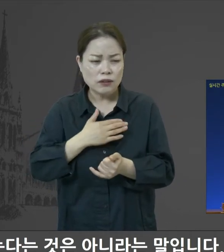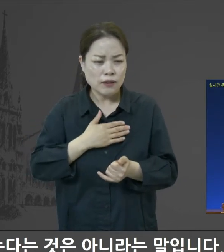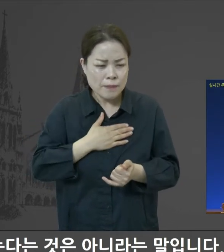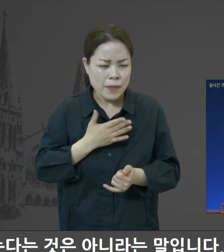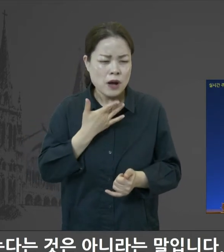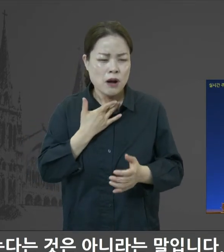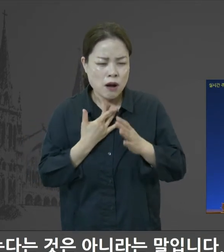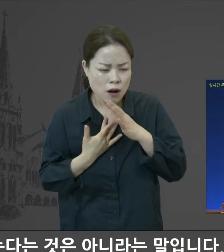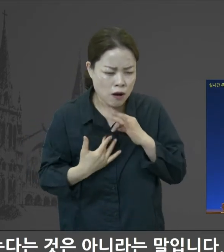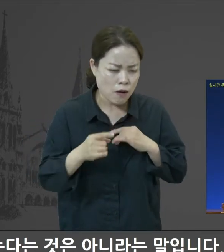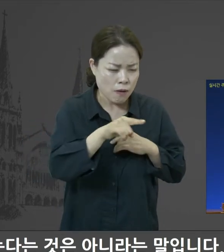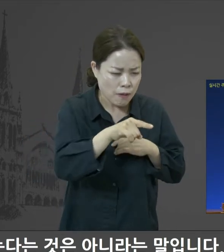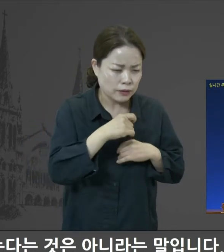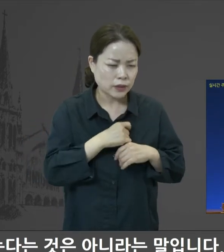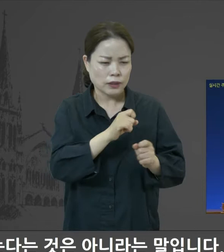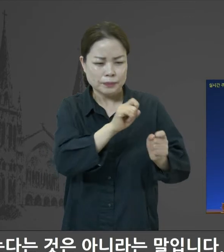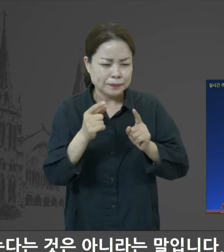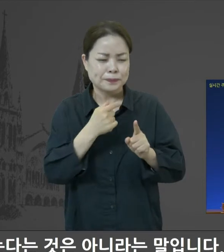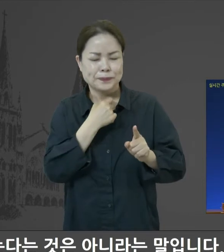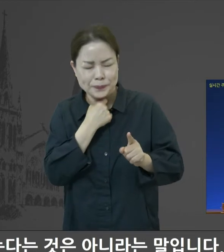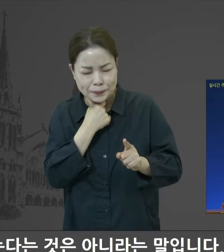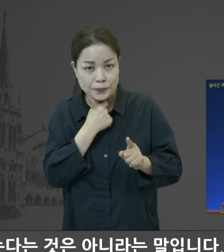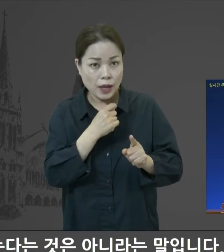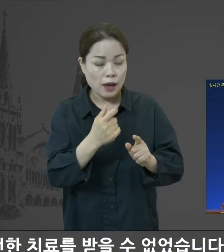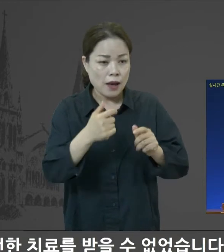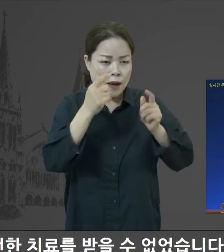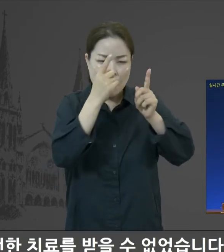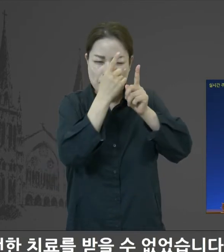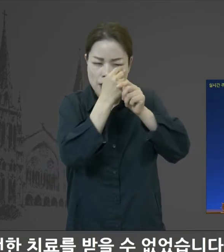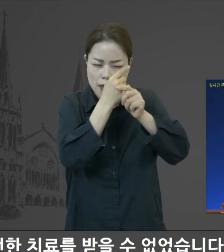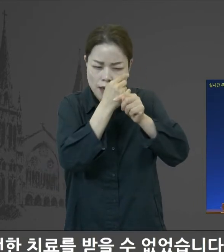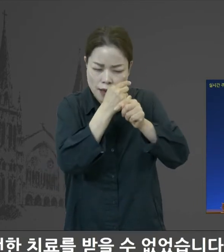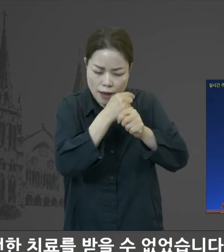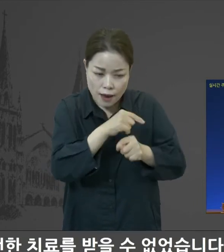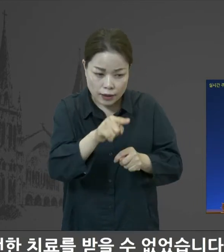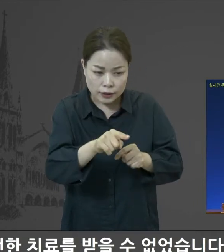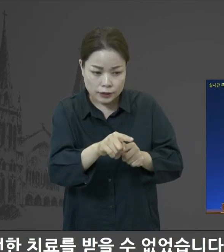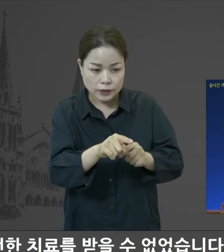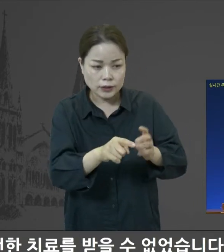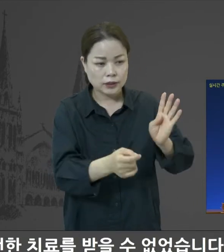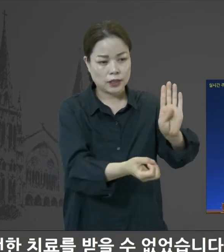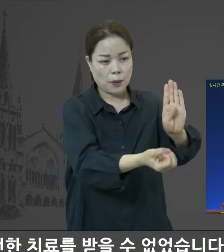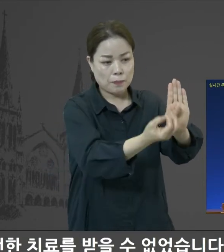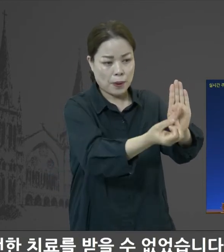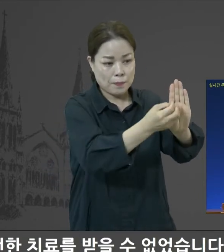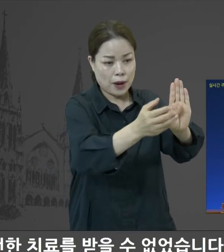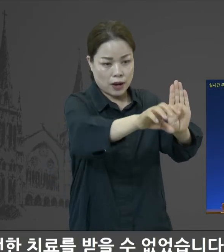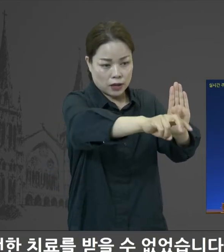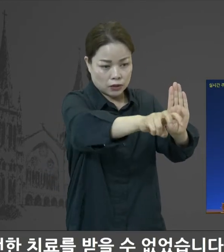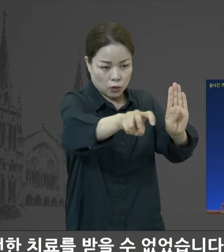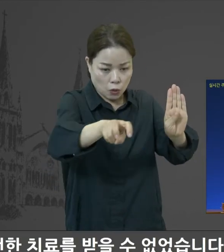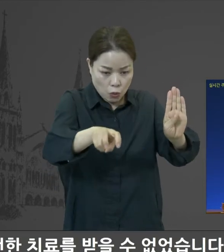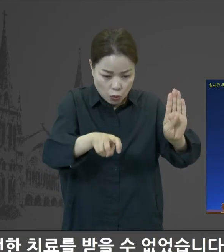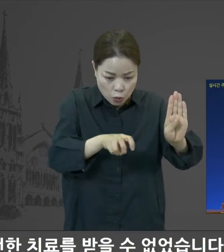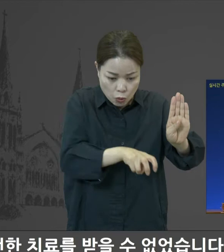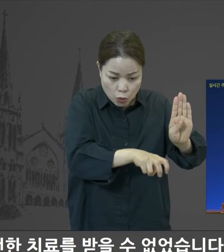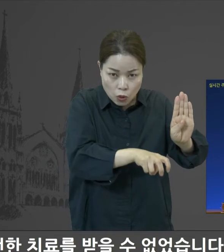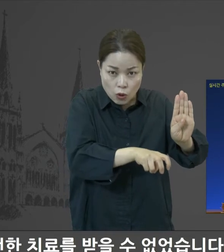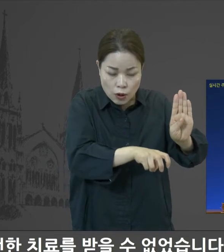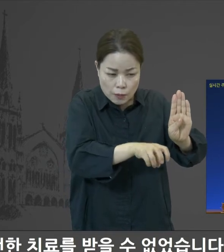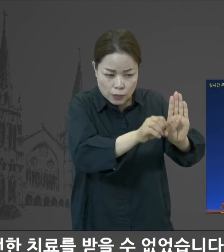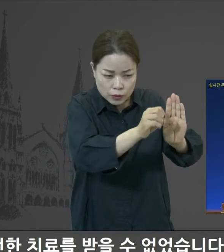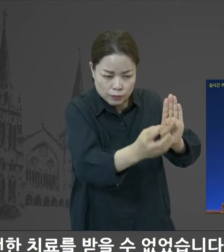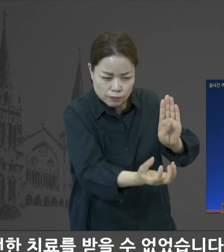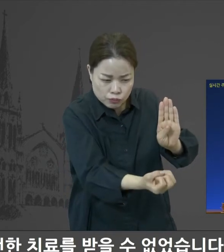잡는 심정으로 날마다 거기 와서 하루 종일 앉아 있었던 것이죠. 혹시라도 물이